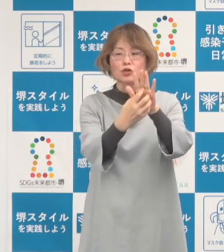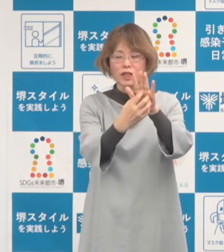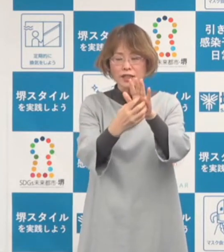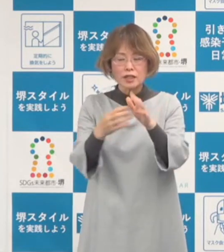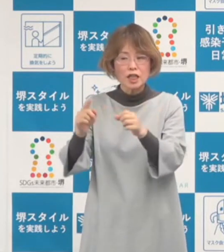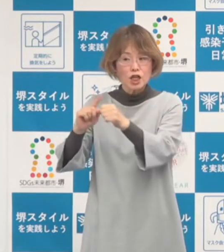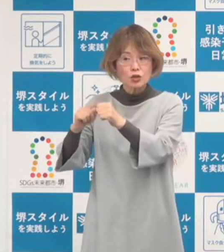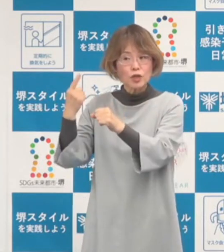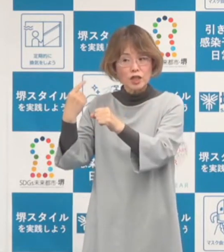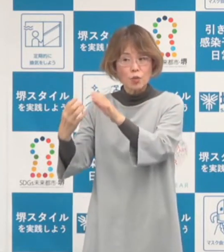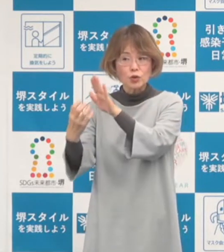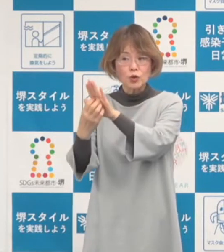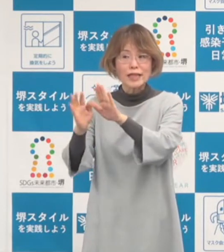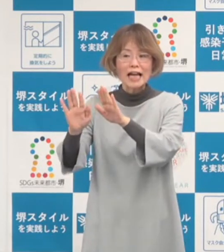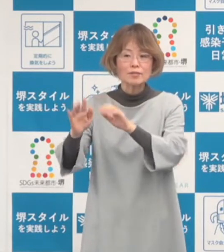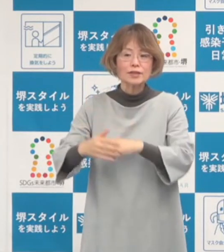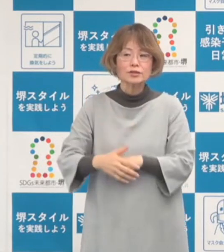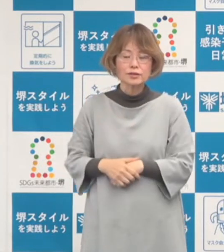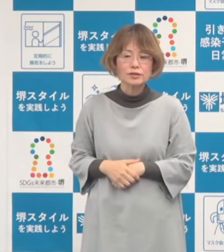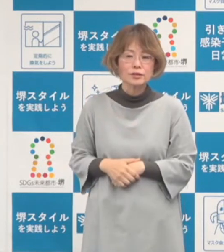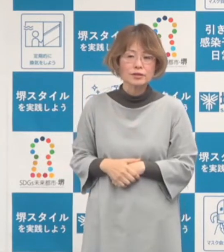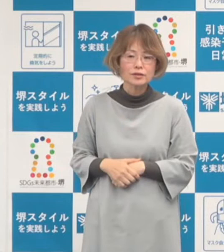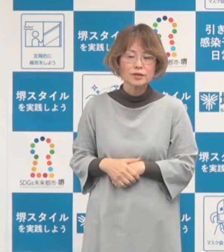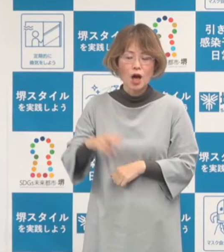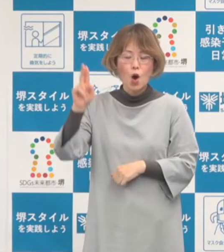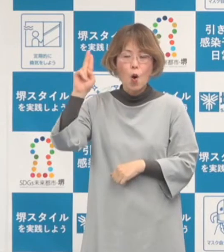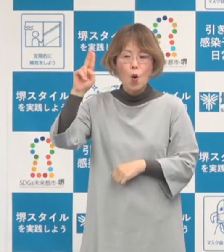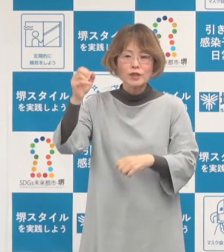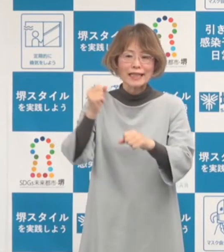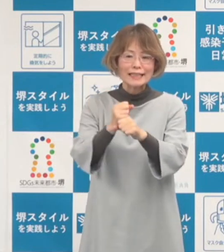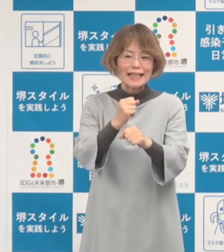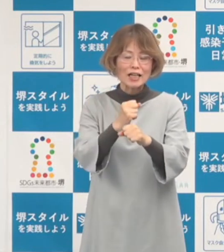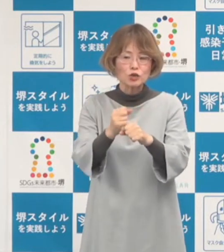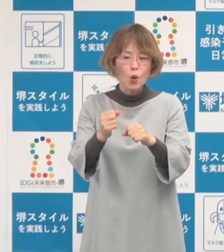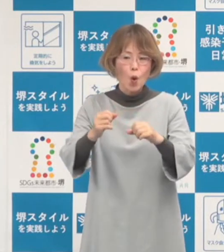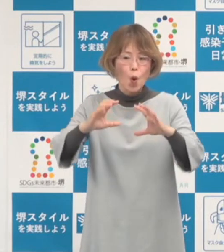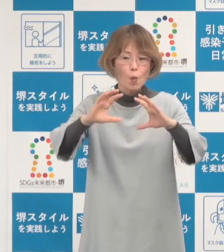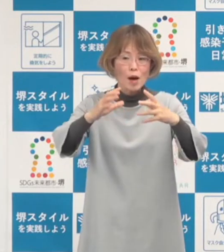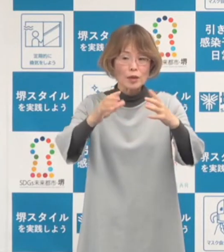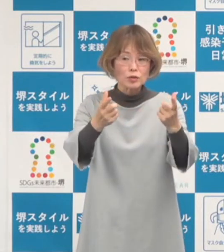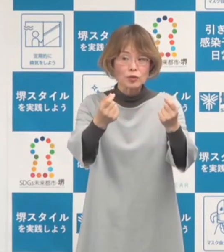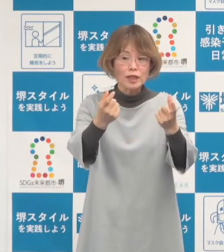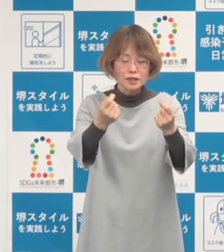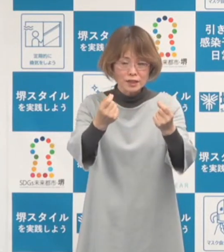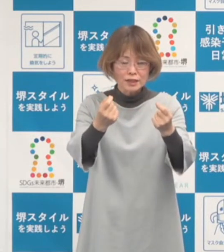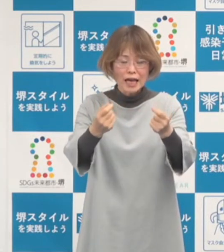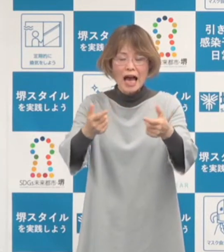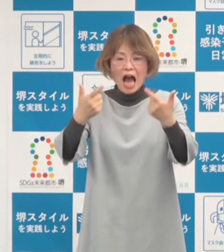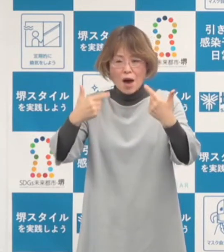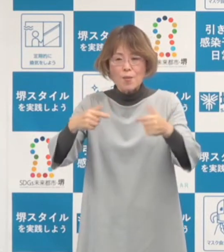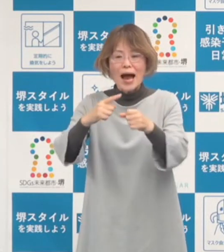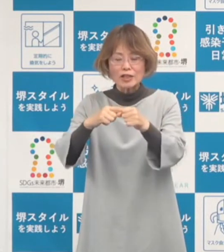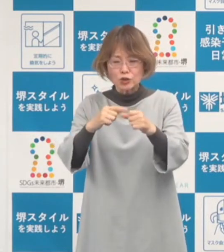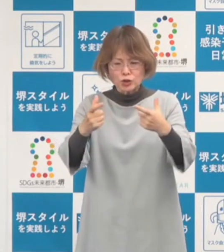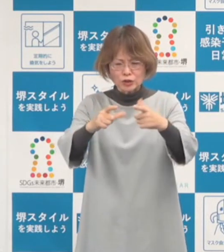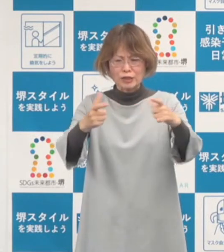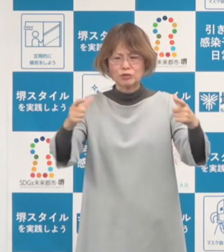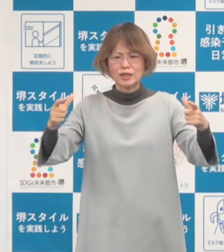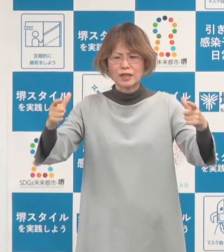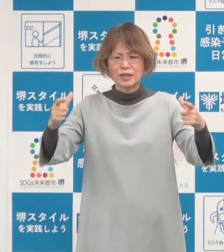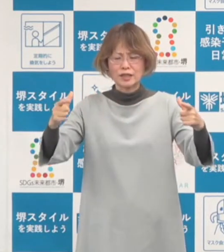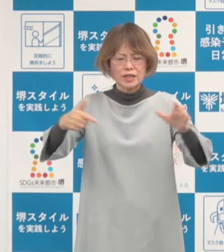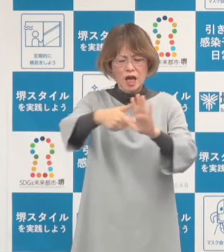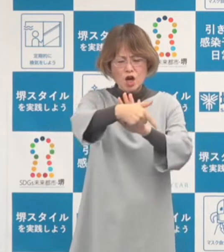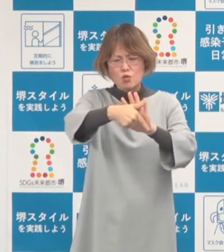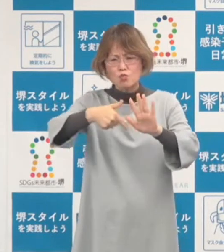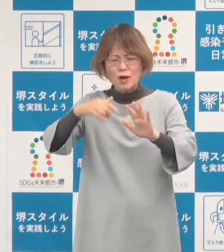ております。 これ大阪産ブランドも同じような形なんですけども、毎年こうやって増えていくことによって、結局ブランドのイメージというのが希